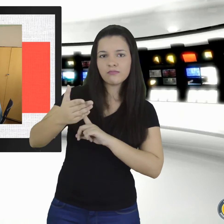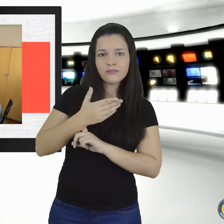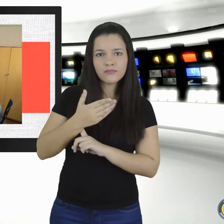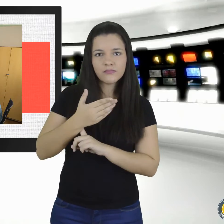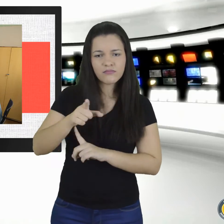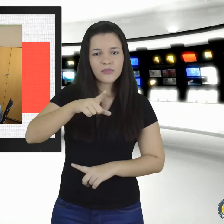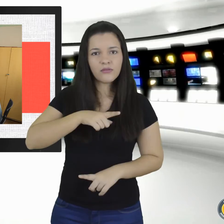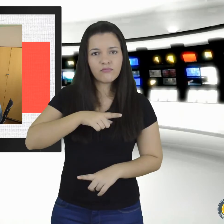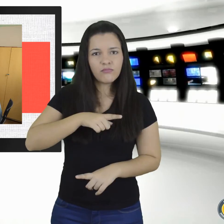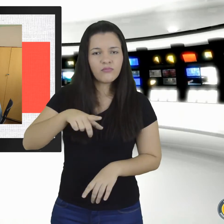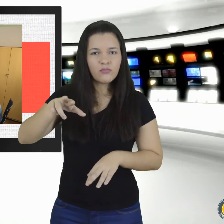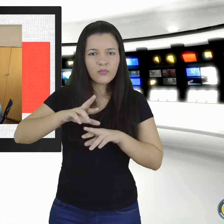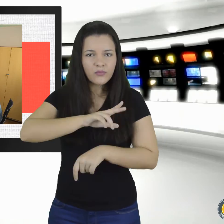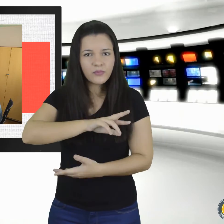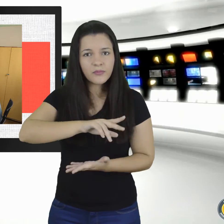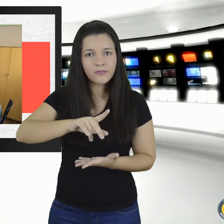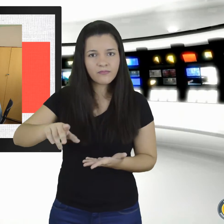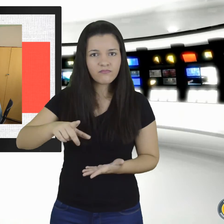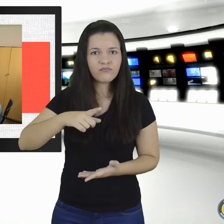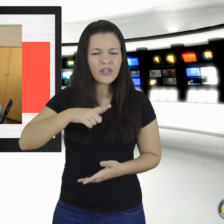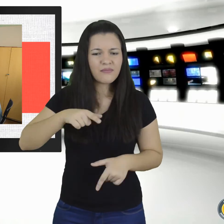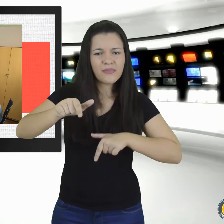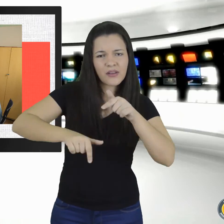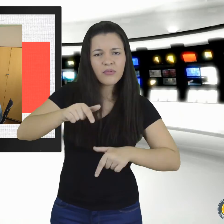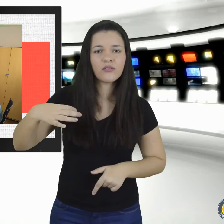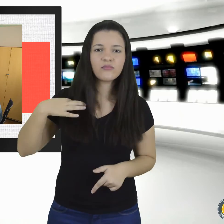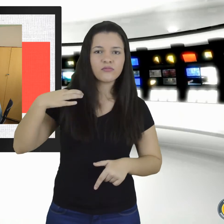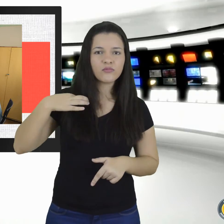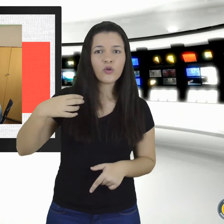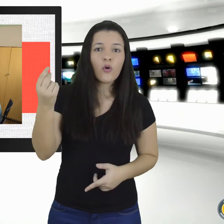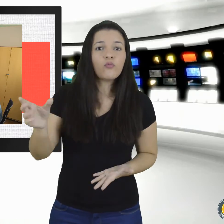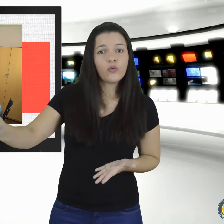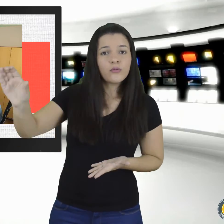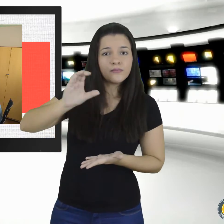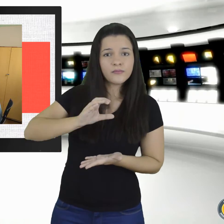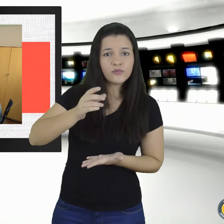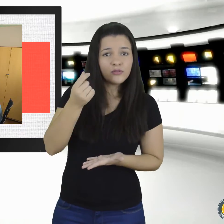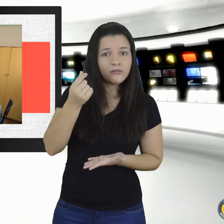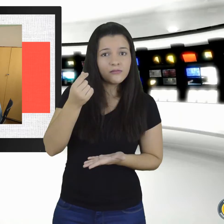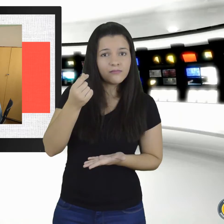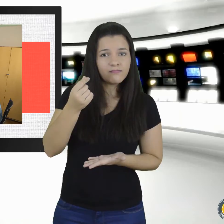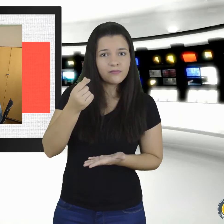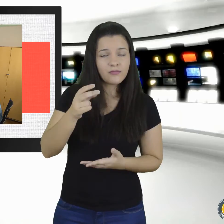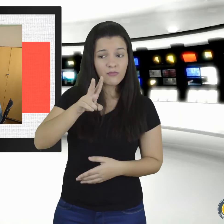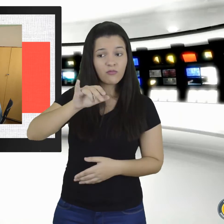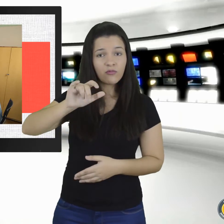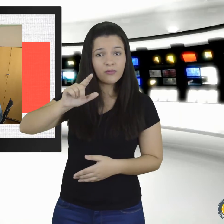apenas alternativas, trabalho voluntário ou doações. Vilma conta que